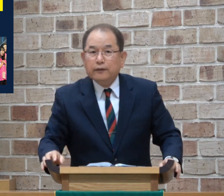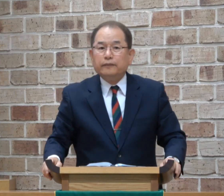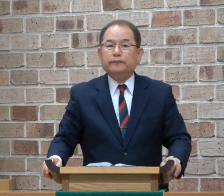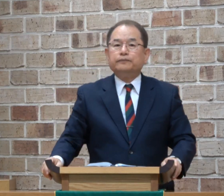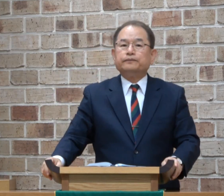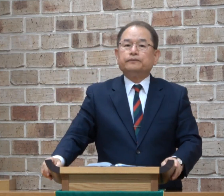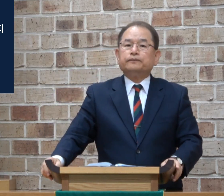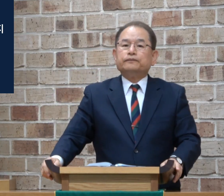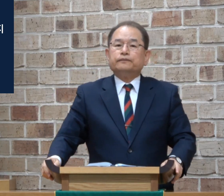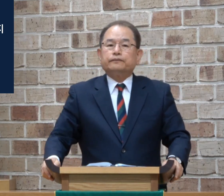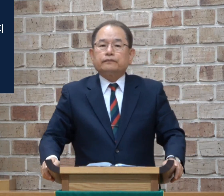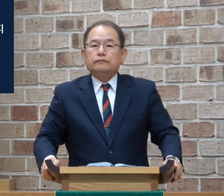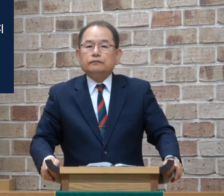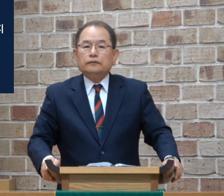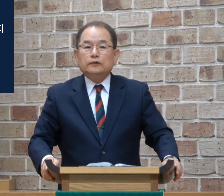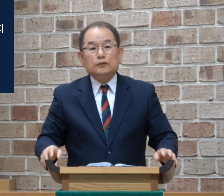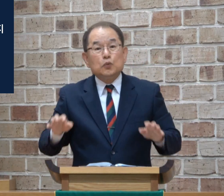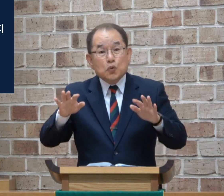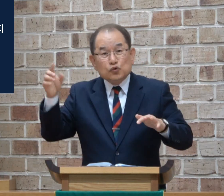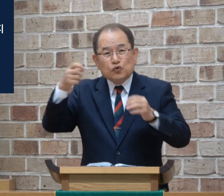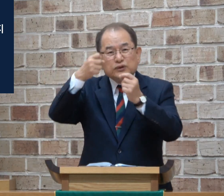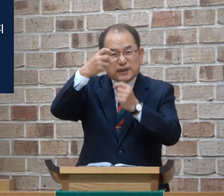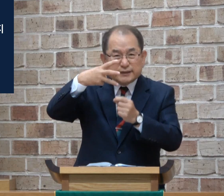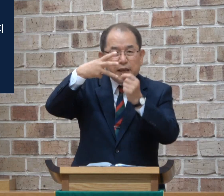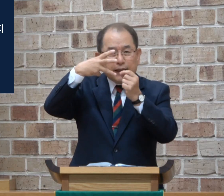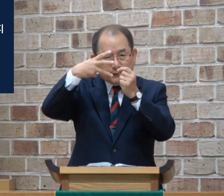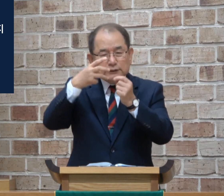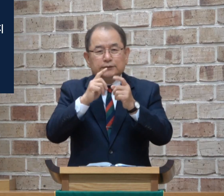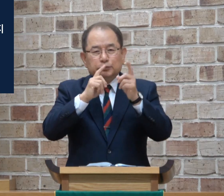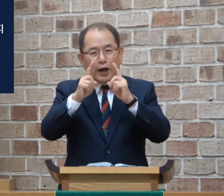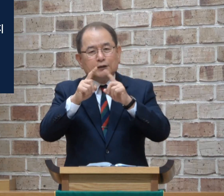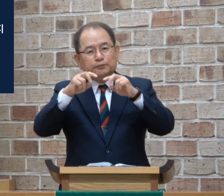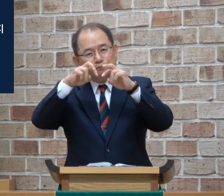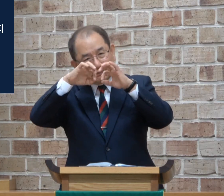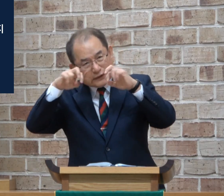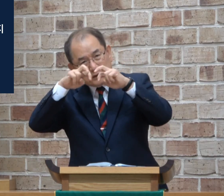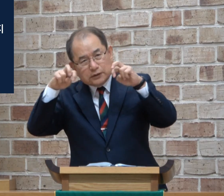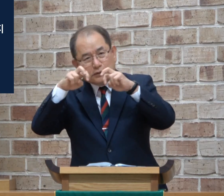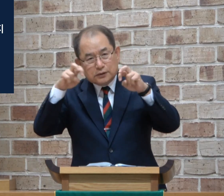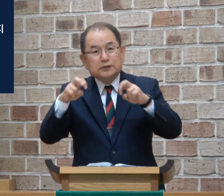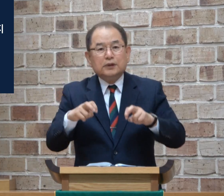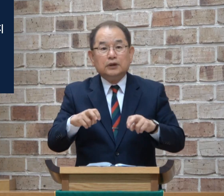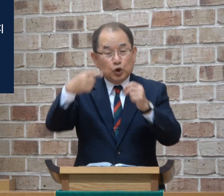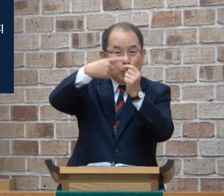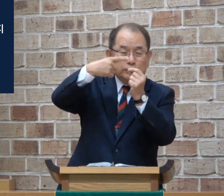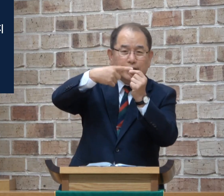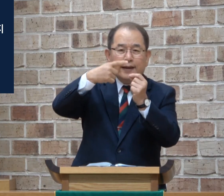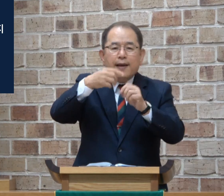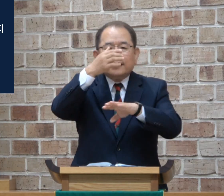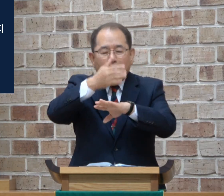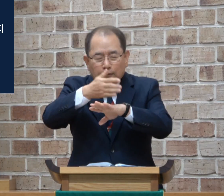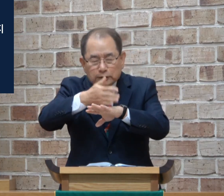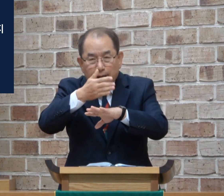오늘 세 가지 말씀을 살펴보겠습니다. 첫 번째, 감사의 반대말은